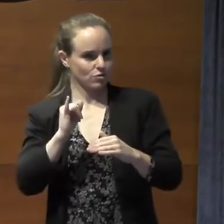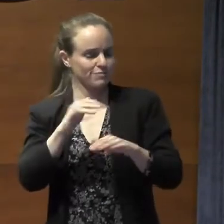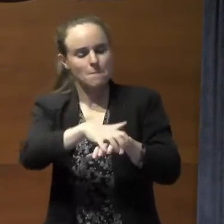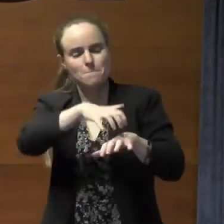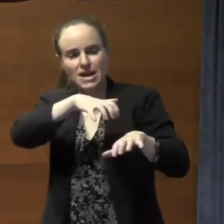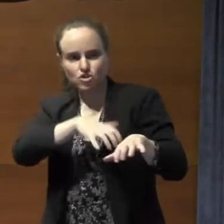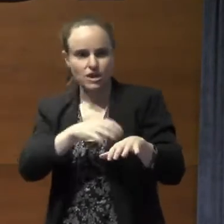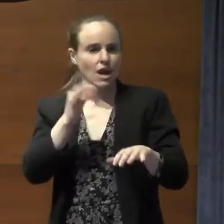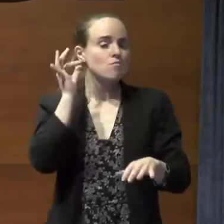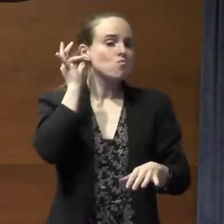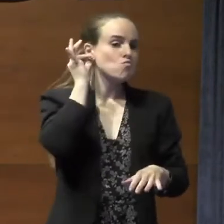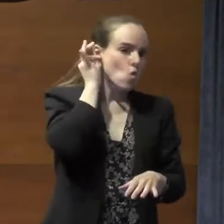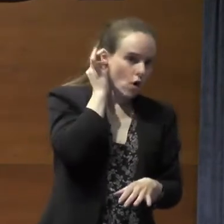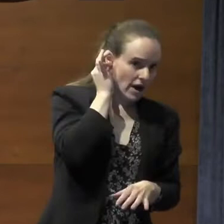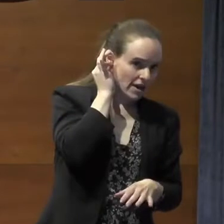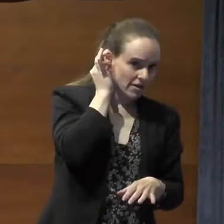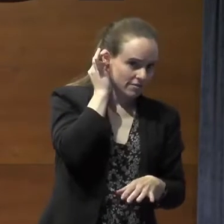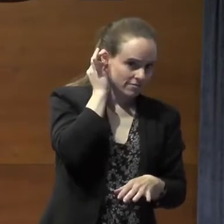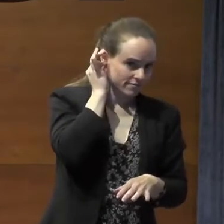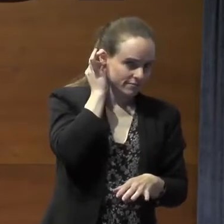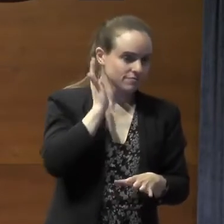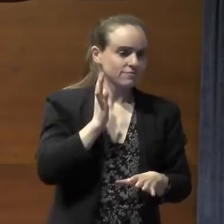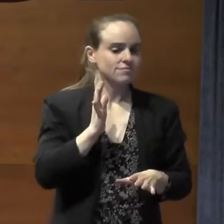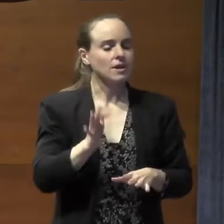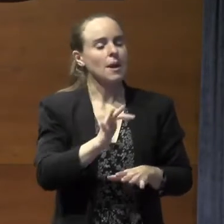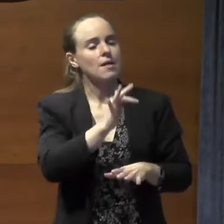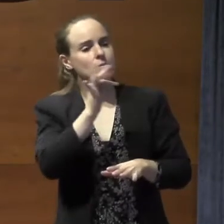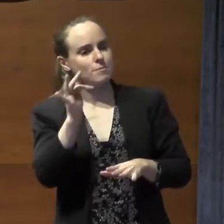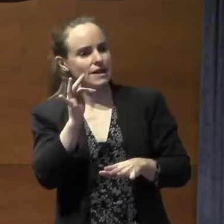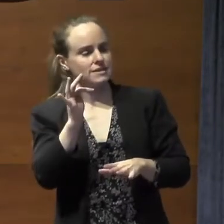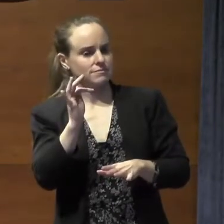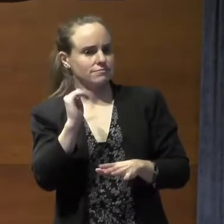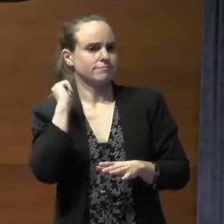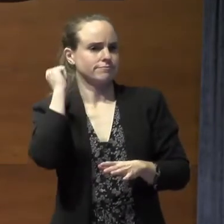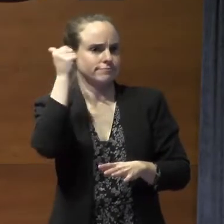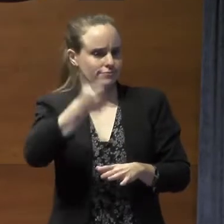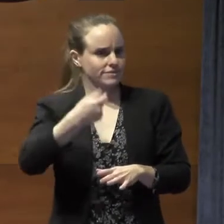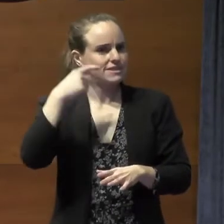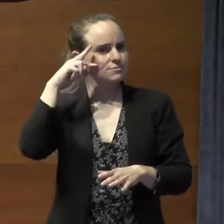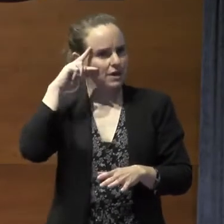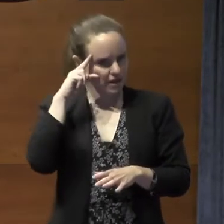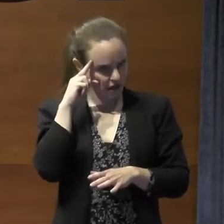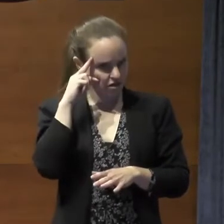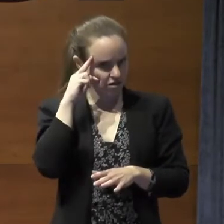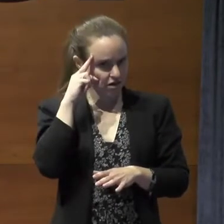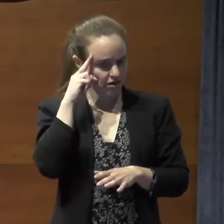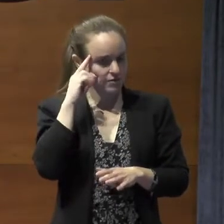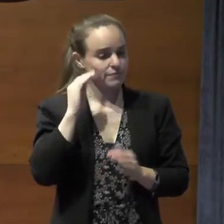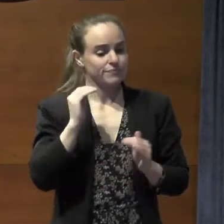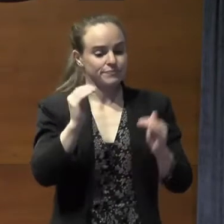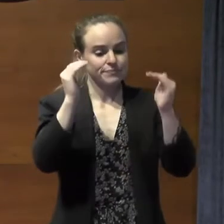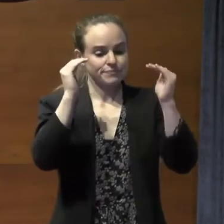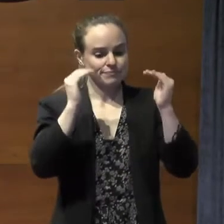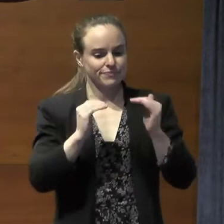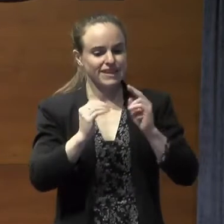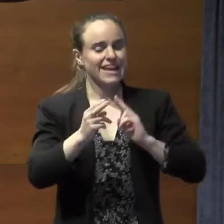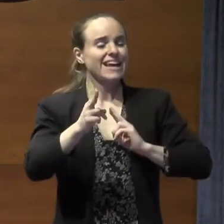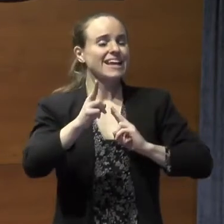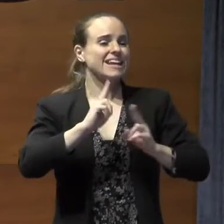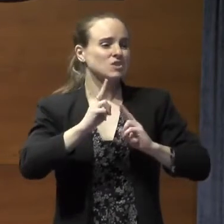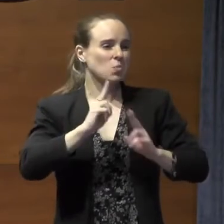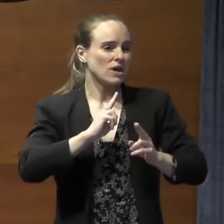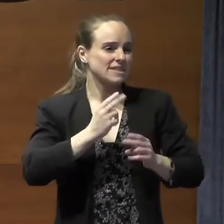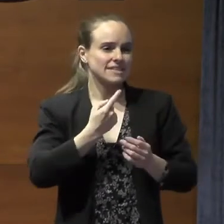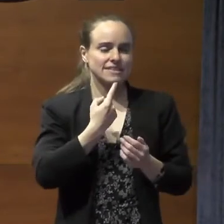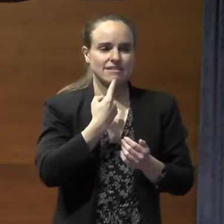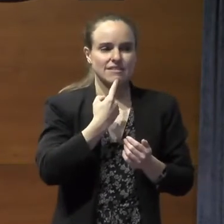de mujeres sobre hombres y, además, en sus respuestas nos informan de